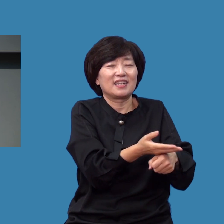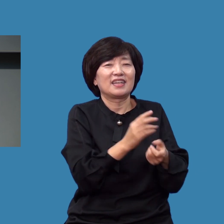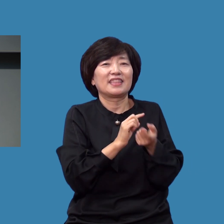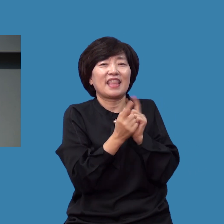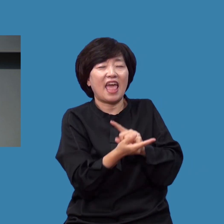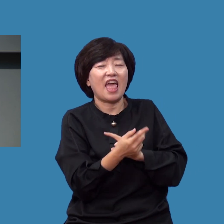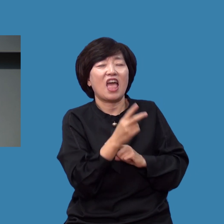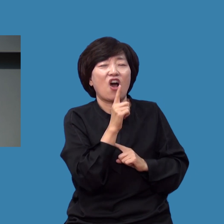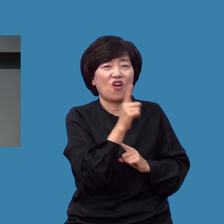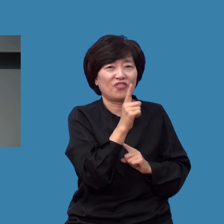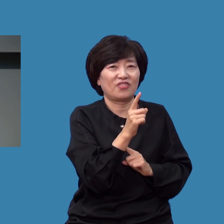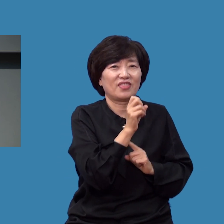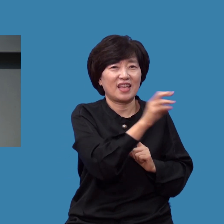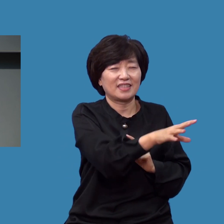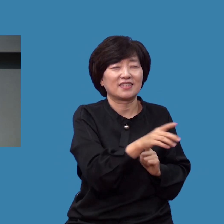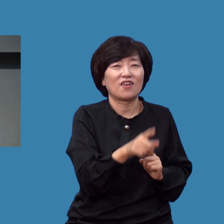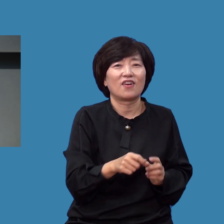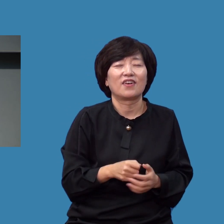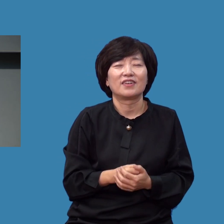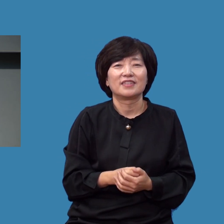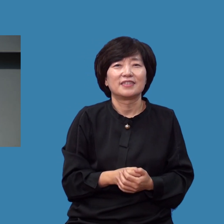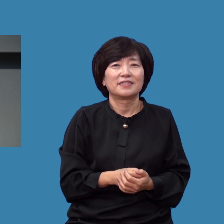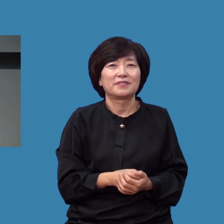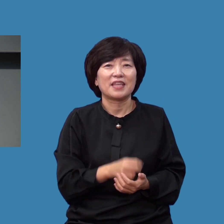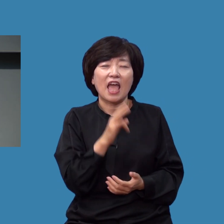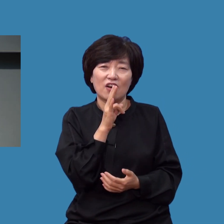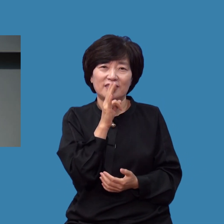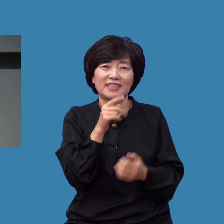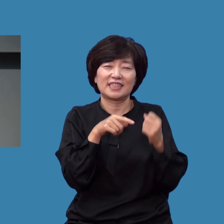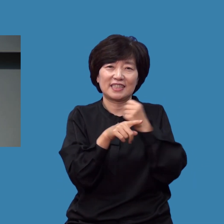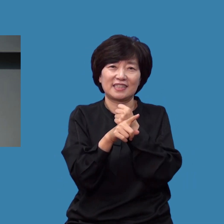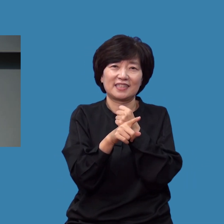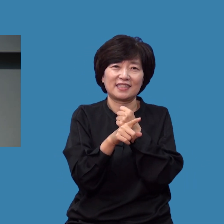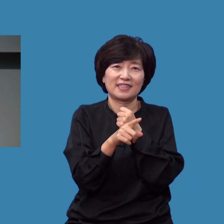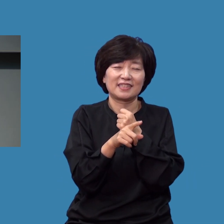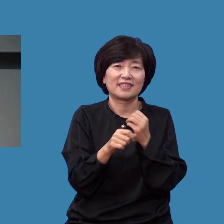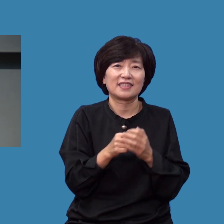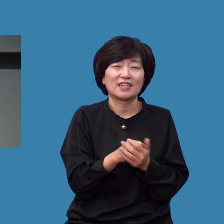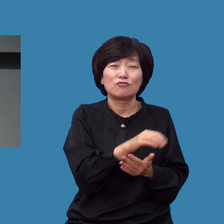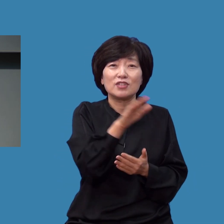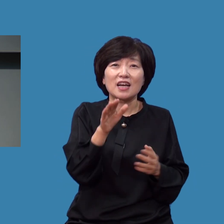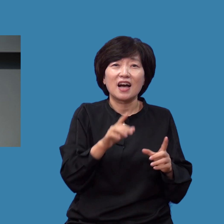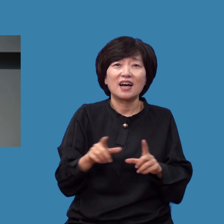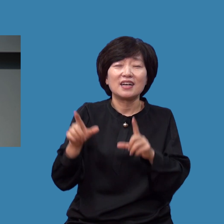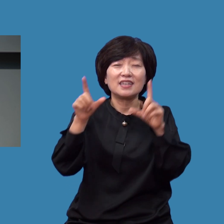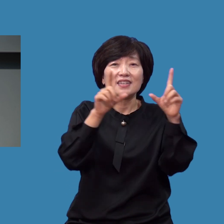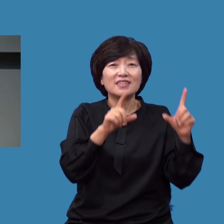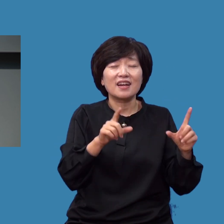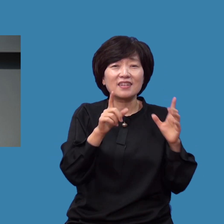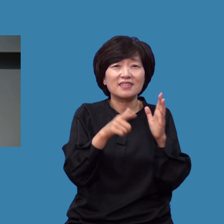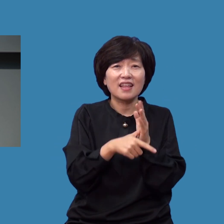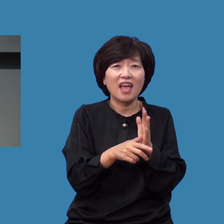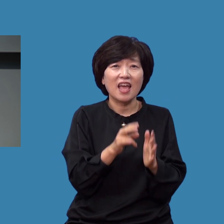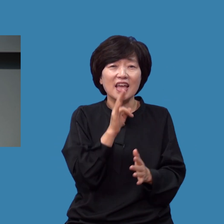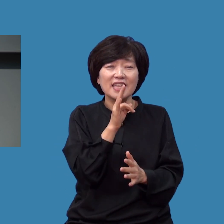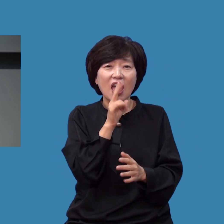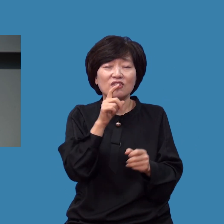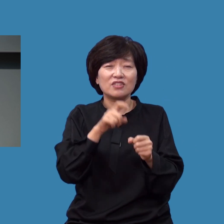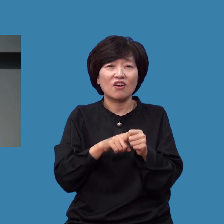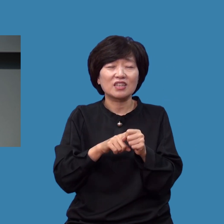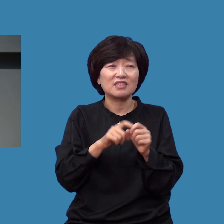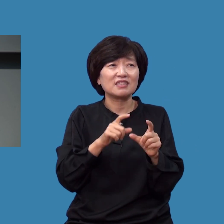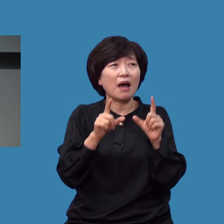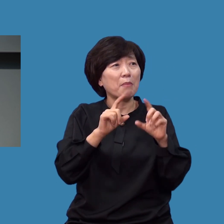것. 아멘. 네. 근데 우리가 많이 살다 보면 이런 예언적인 삶을